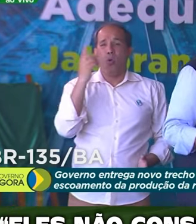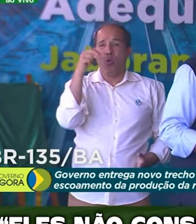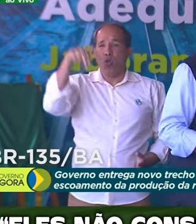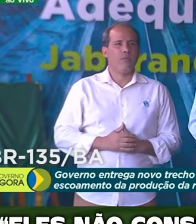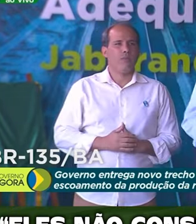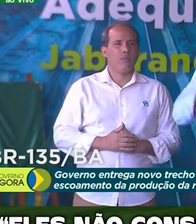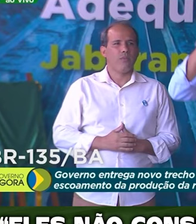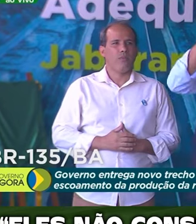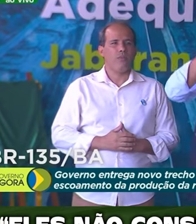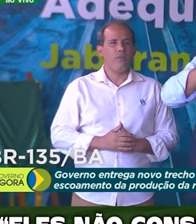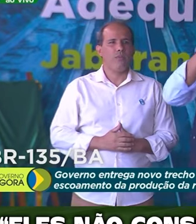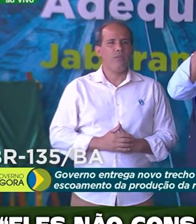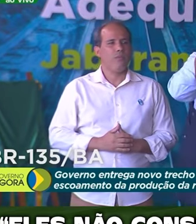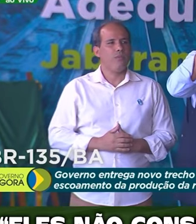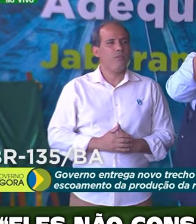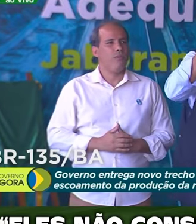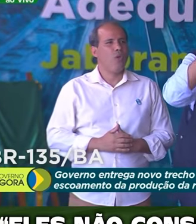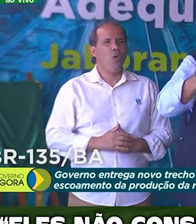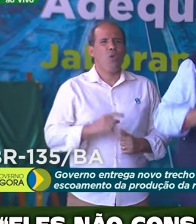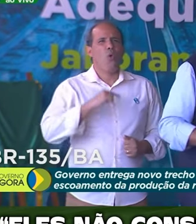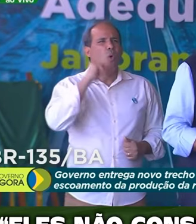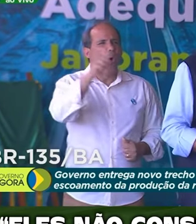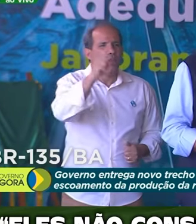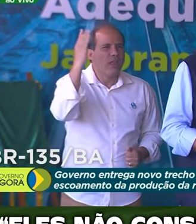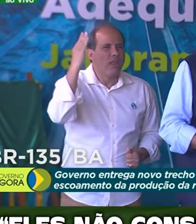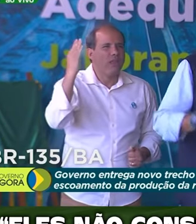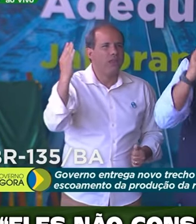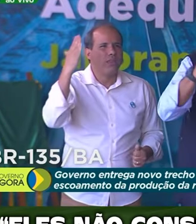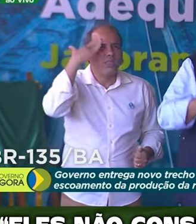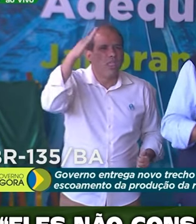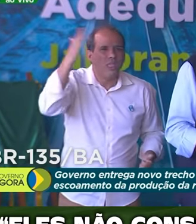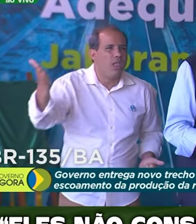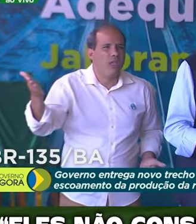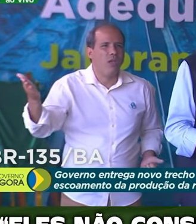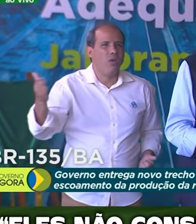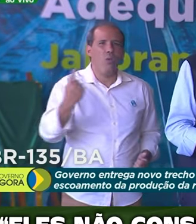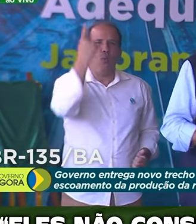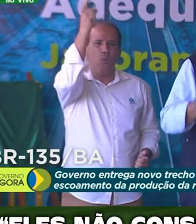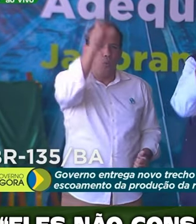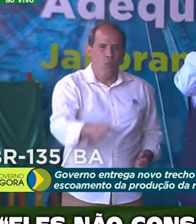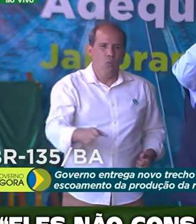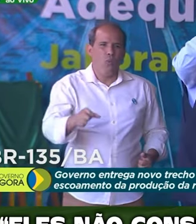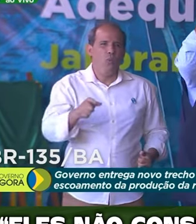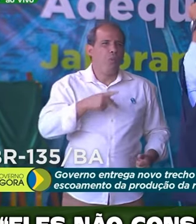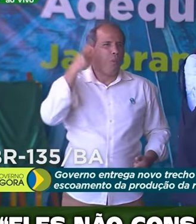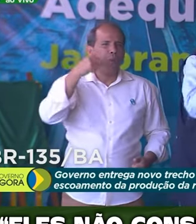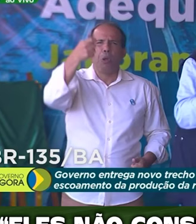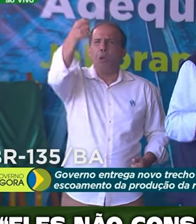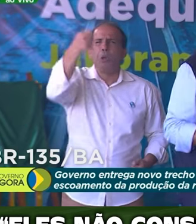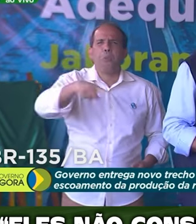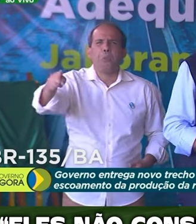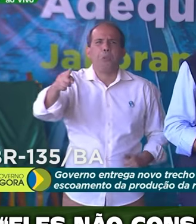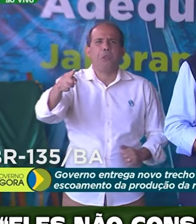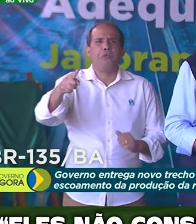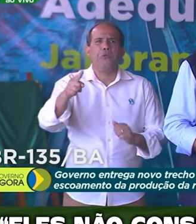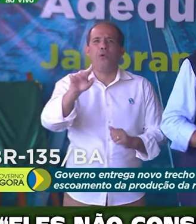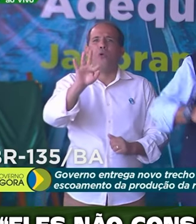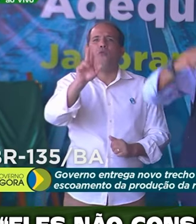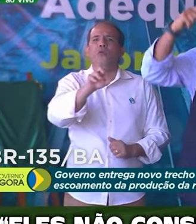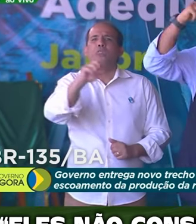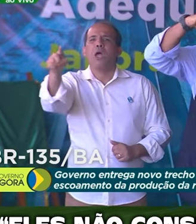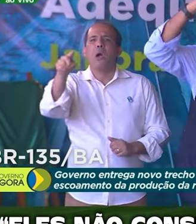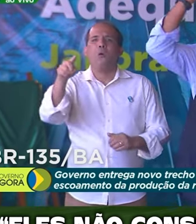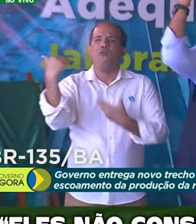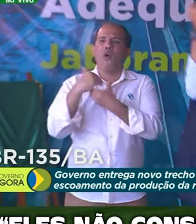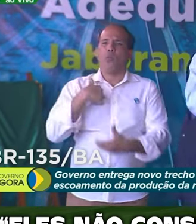governo. Não conseguem conviver com um político que não precisa de fundão para se eleger, que